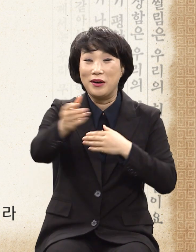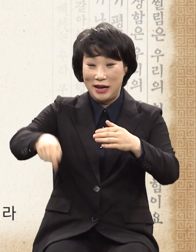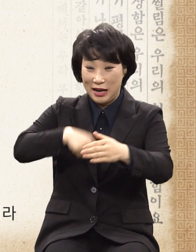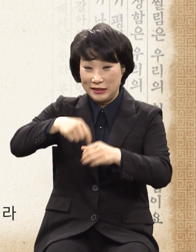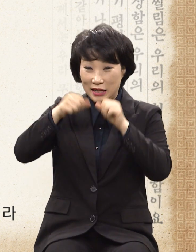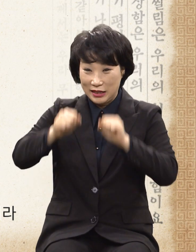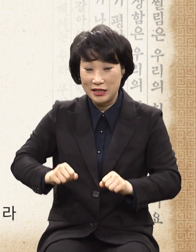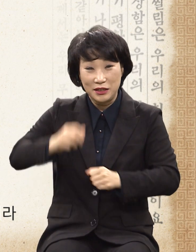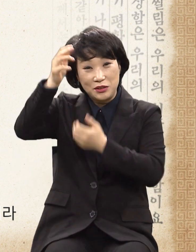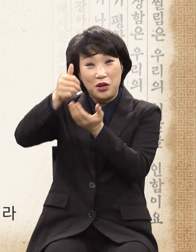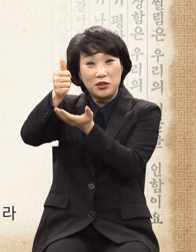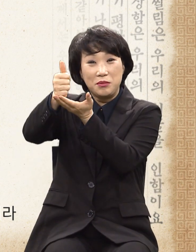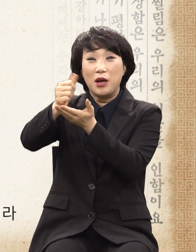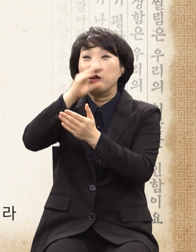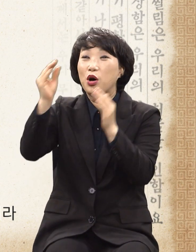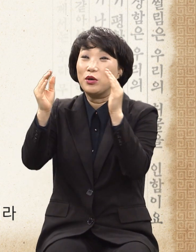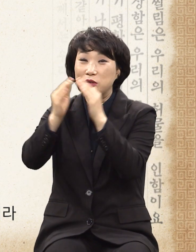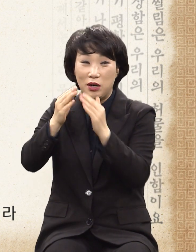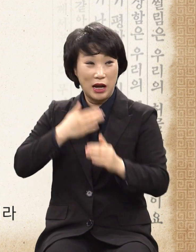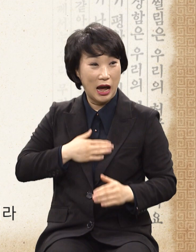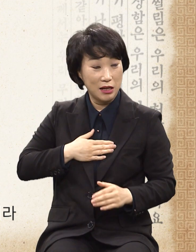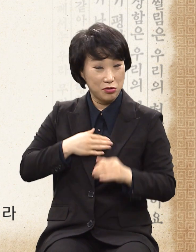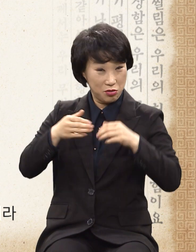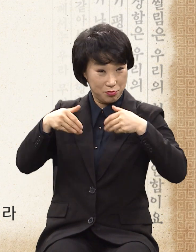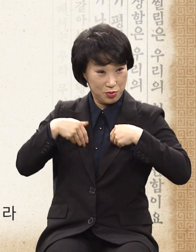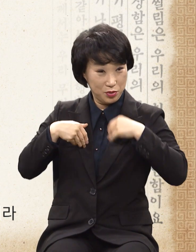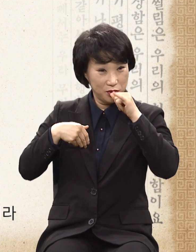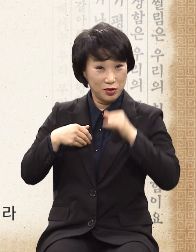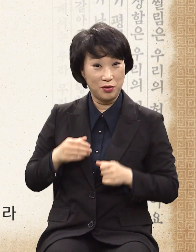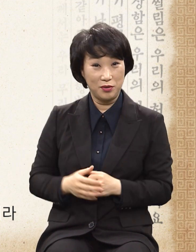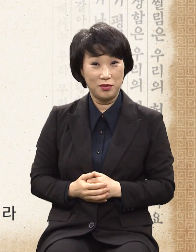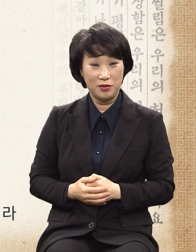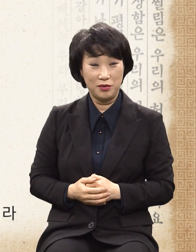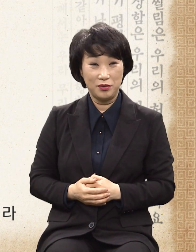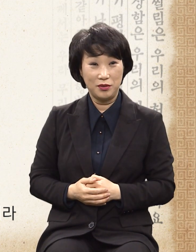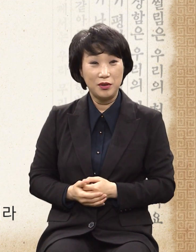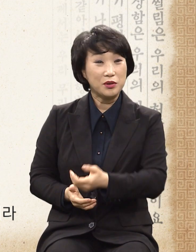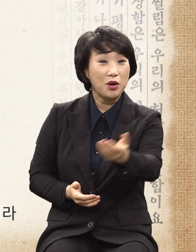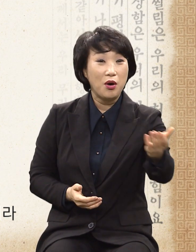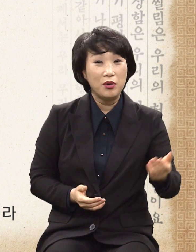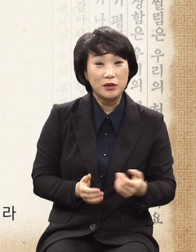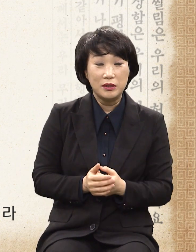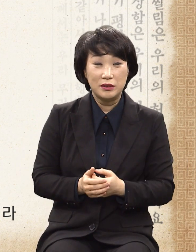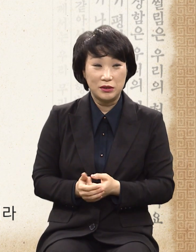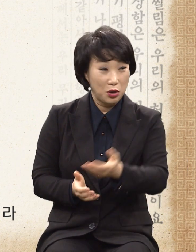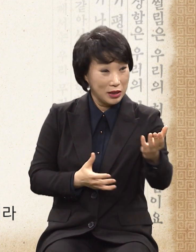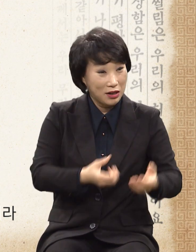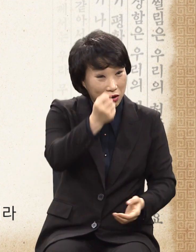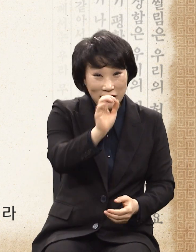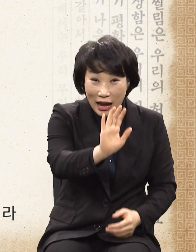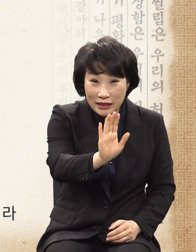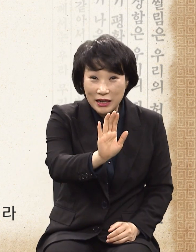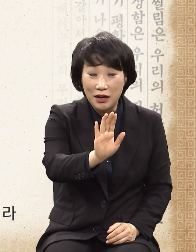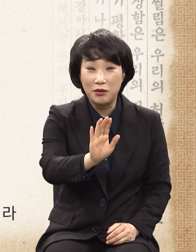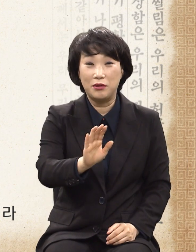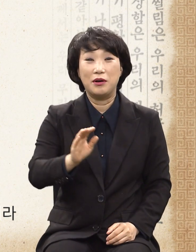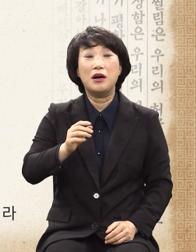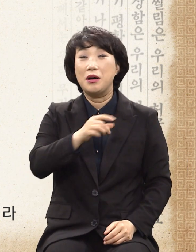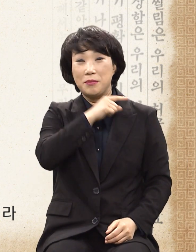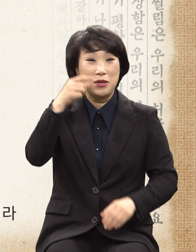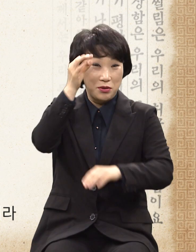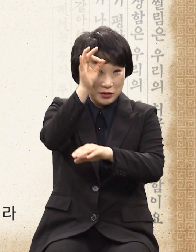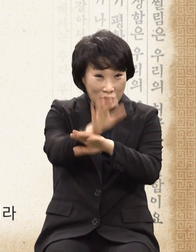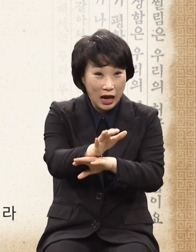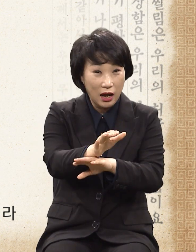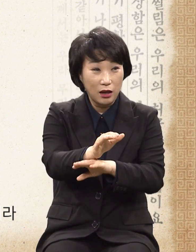계신 성령의 전인 줄을 알지 못하느냐. 너희는 너희 것이 아니라